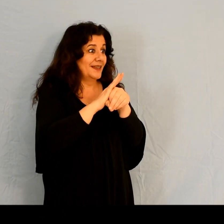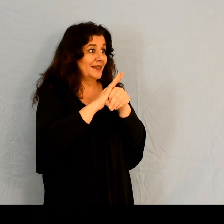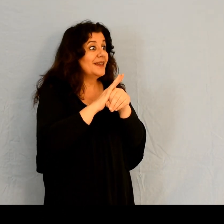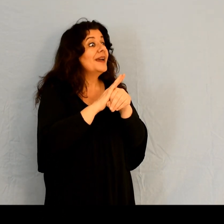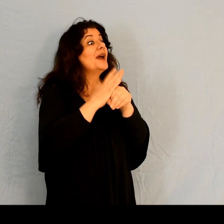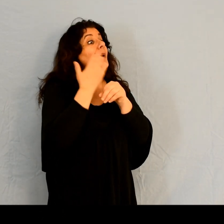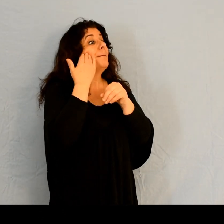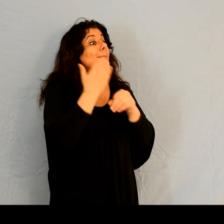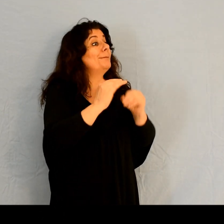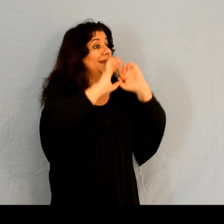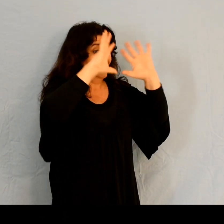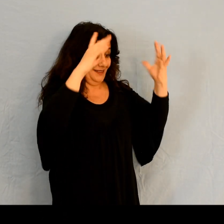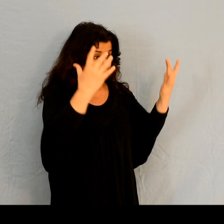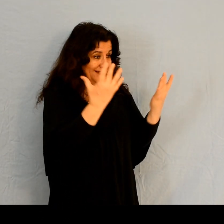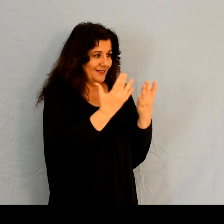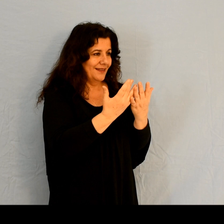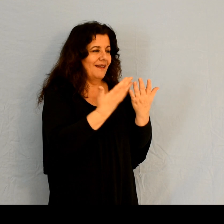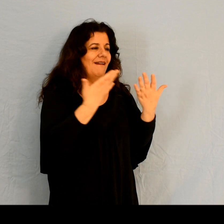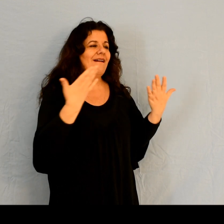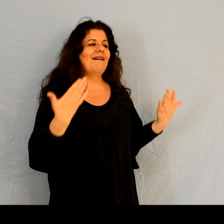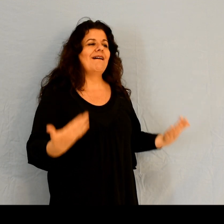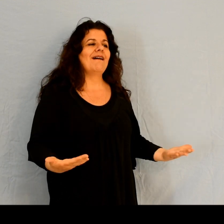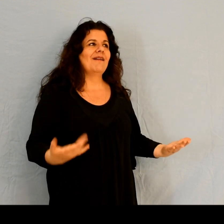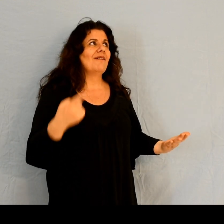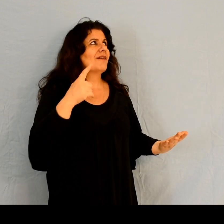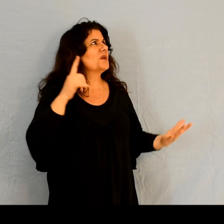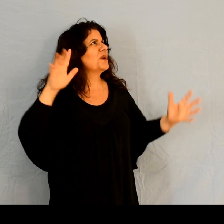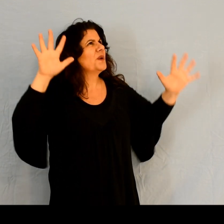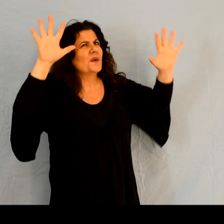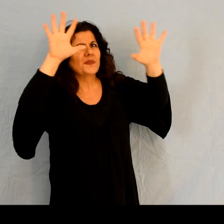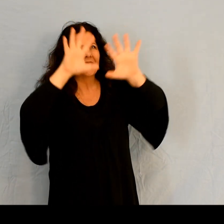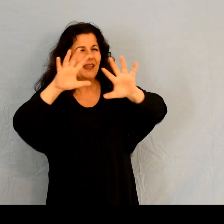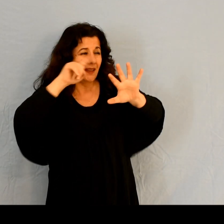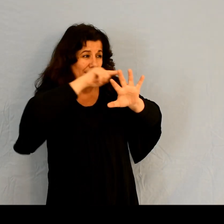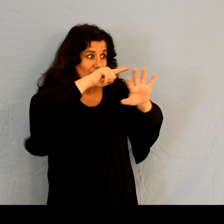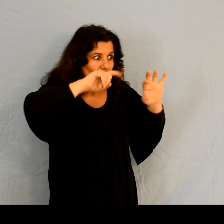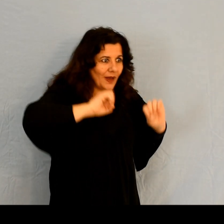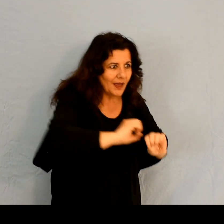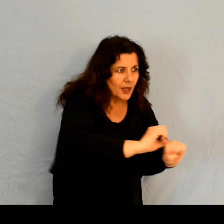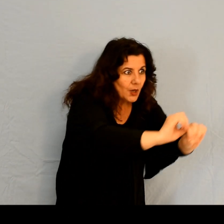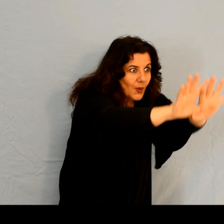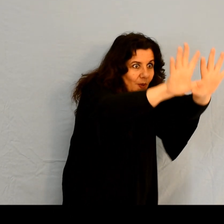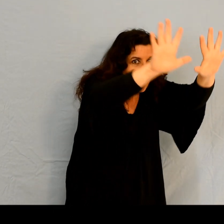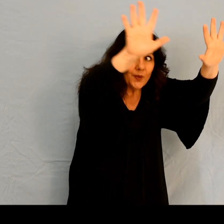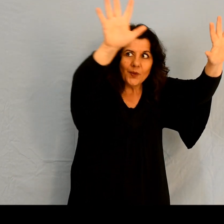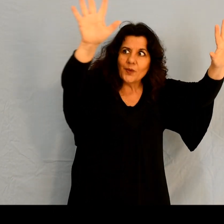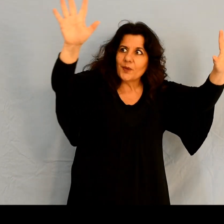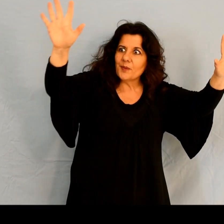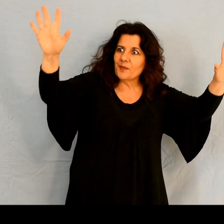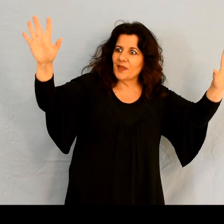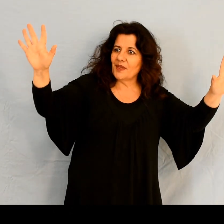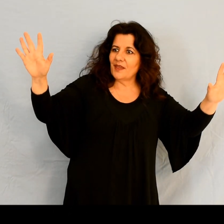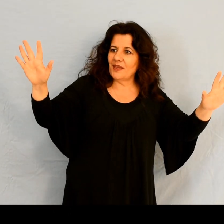ta lumière se lèvera dans les ténèbres, et ton obscurité sera lumière du midi. »